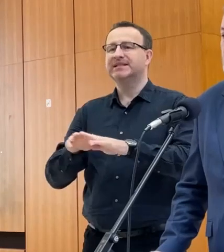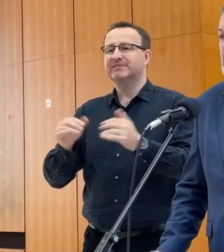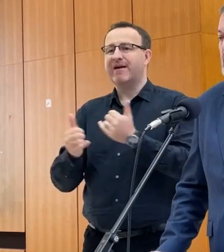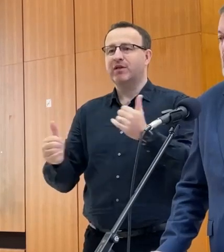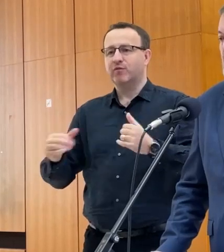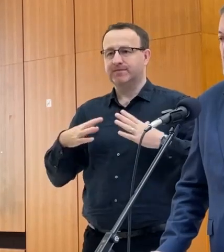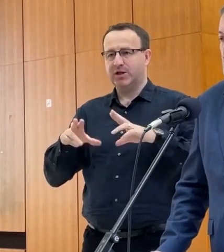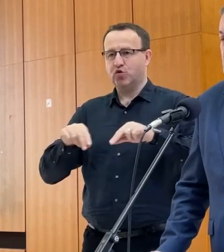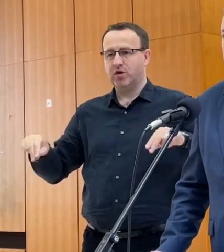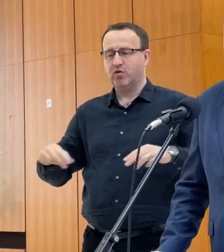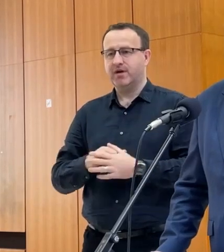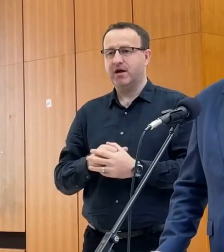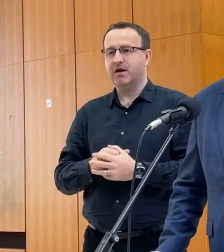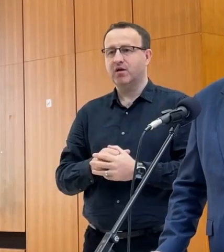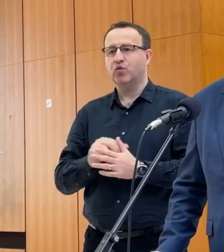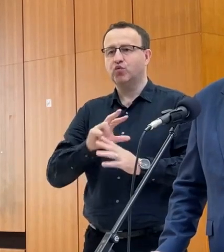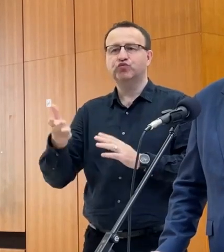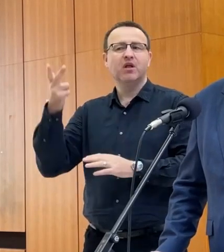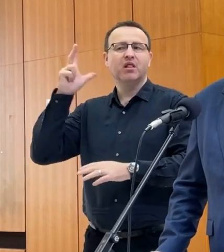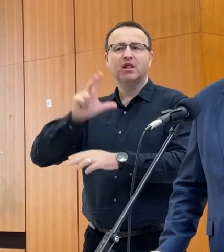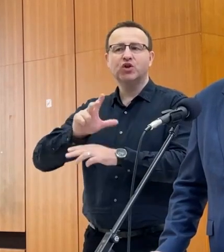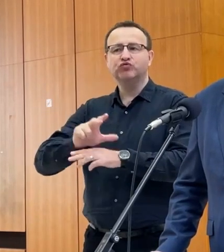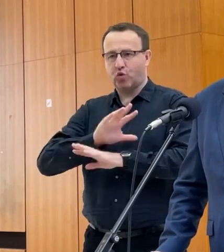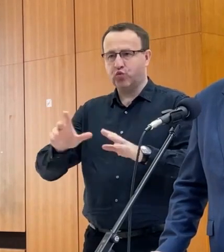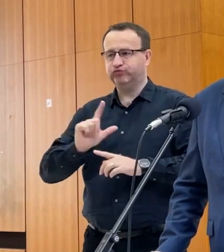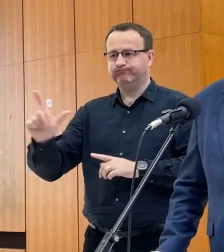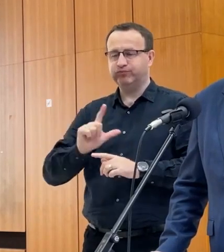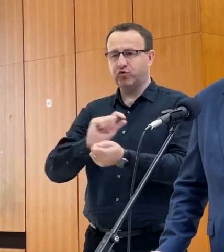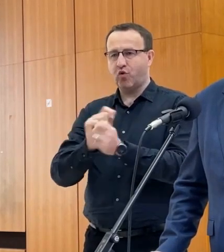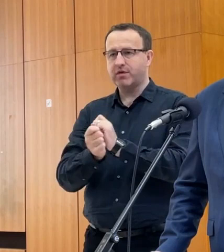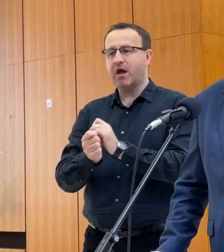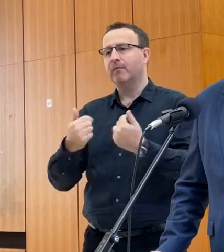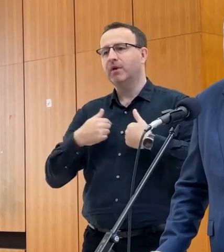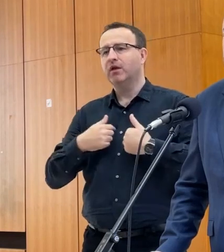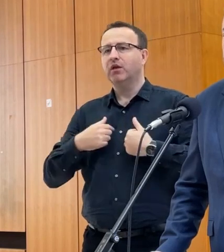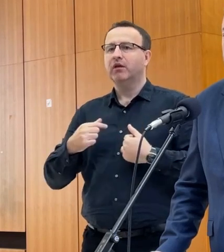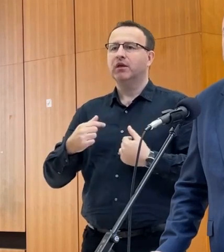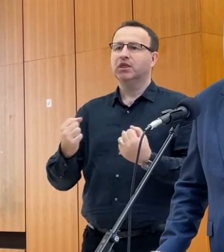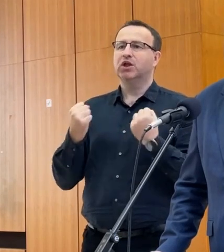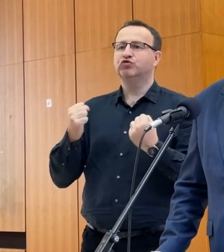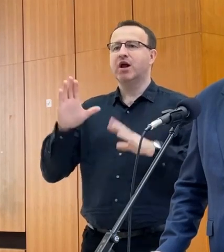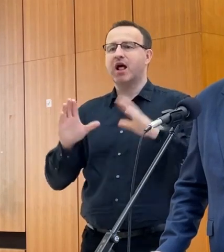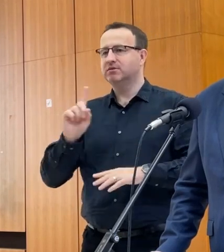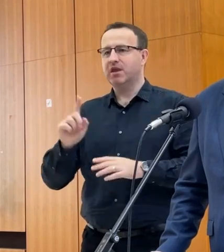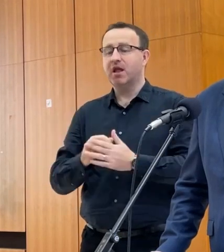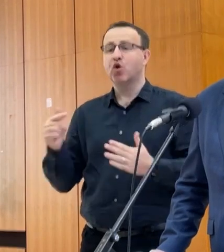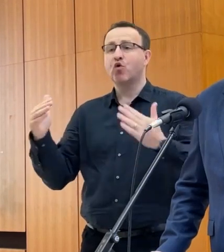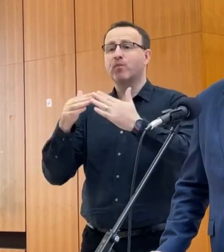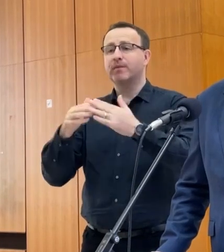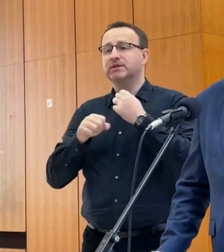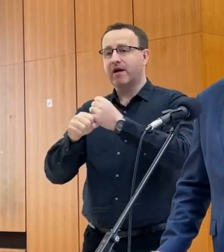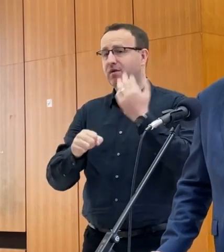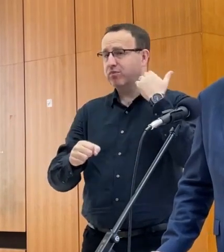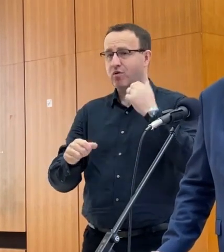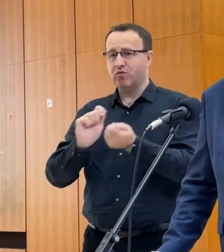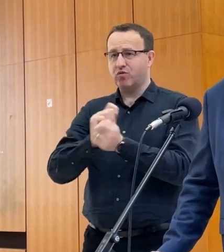spravodlivosti zhruba pred 3 týždňami. To znamená, nestojí to na nás. Ten kompromisný návrh, ktorý bol dohodnutý asi